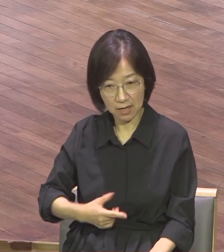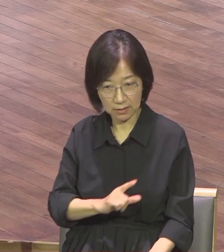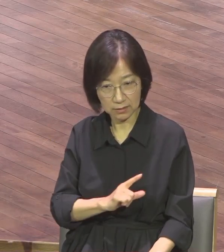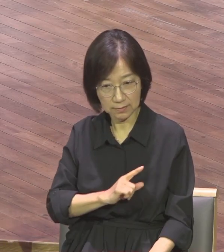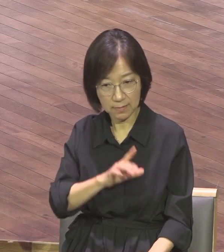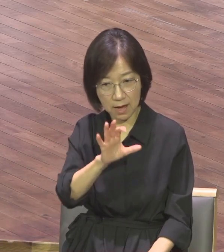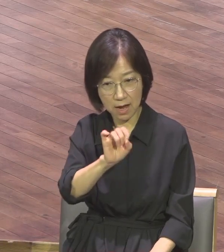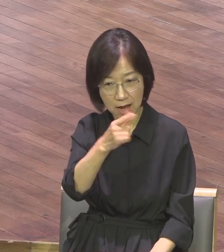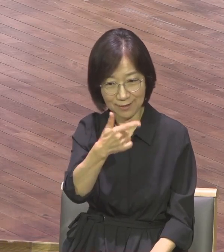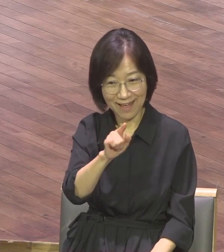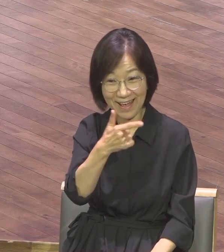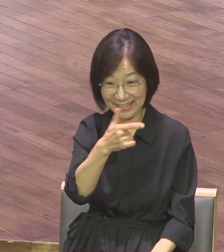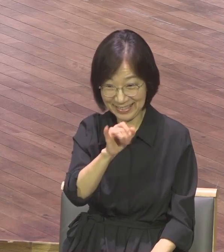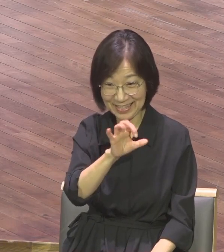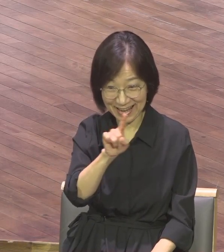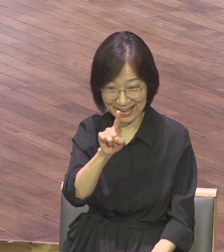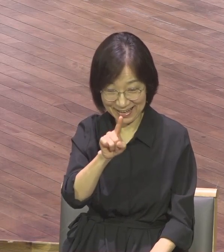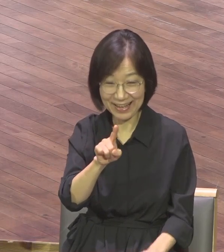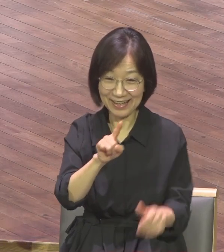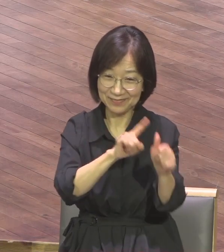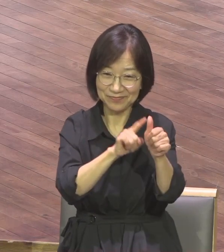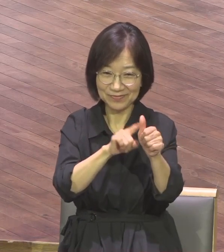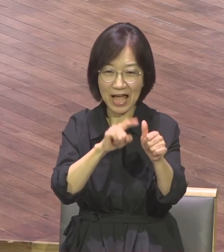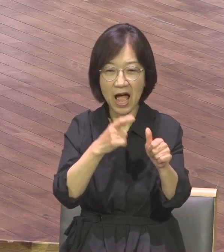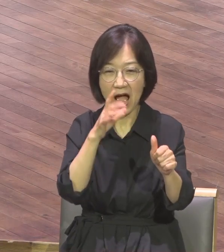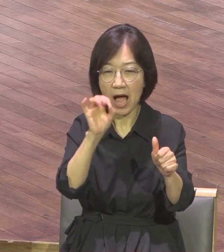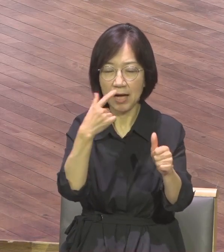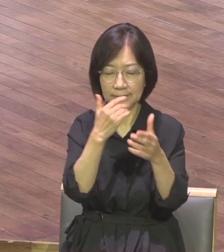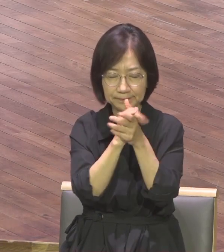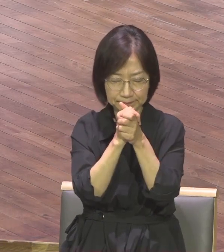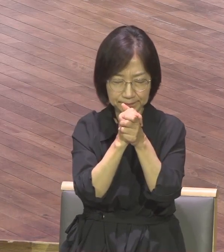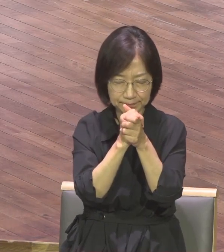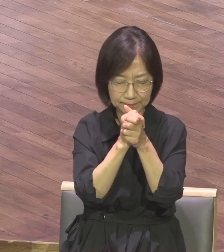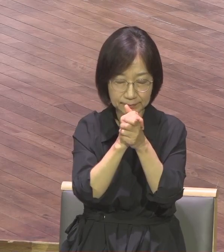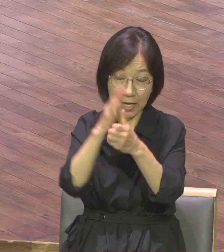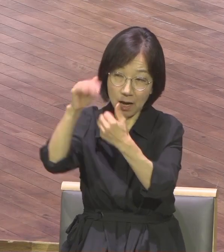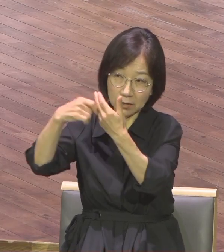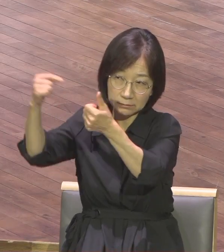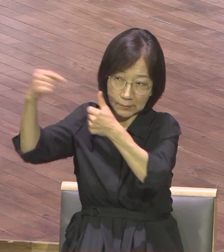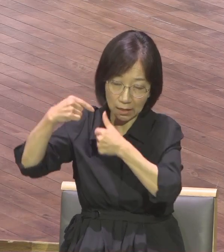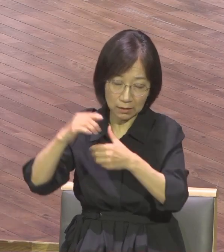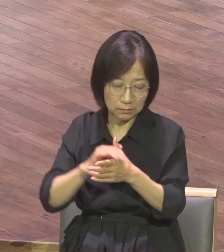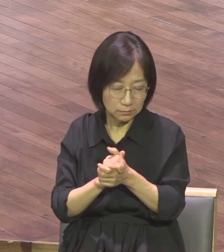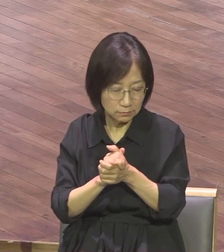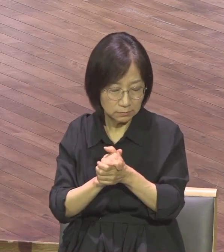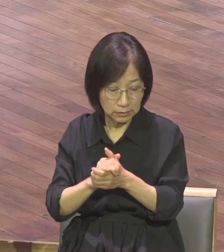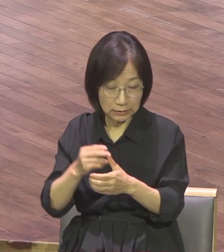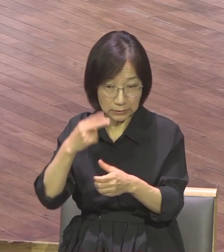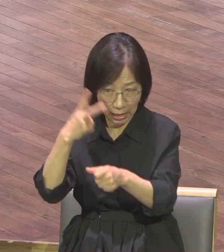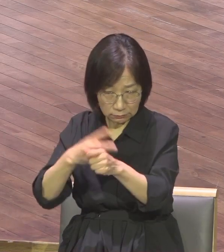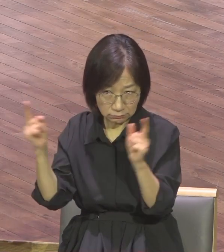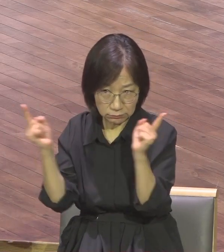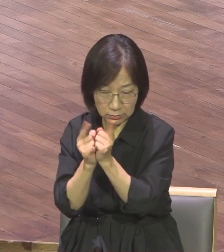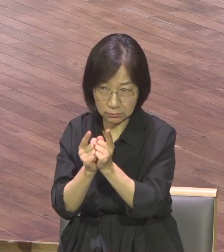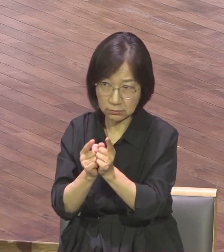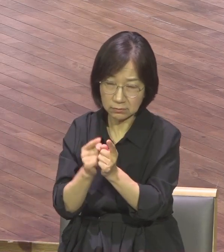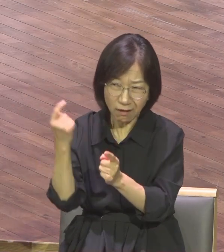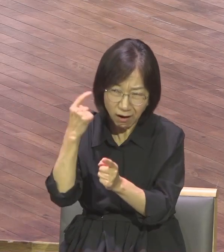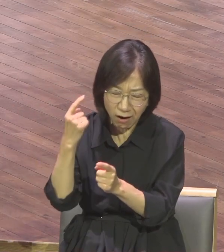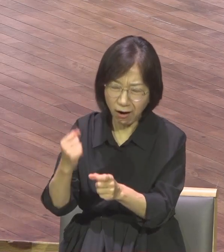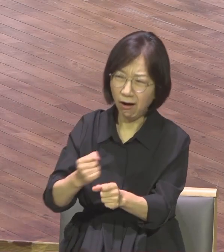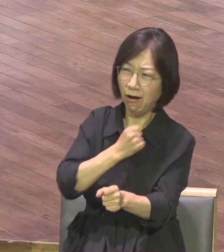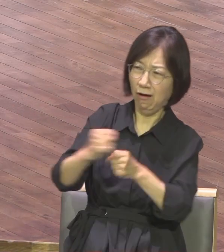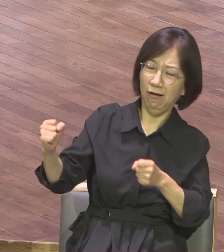이후에 보면 아나니아가 기도 가운데 사울을 찾으러 가라는 주의 음성을 듣고 많이 당황하지요.